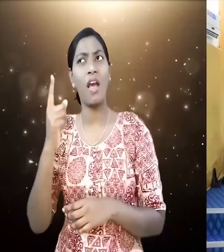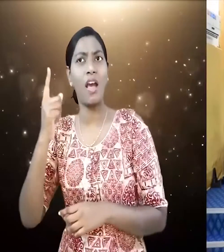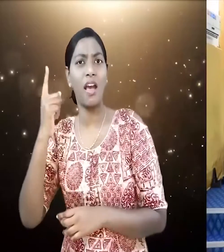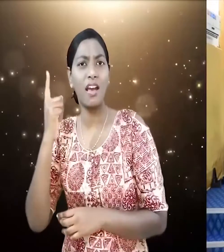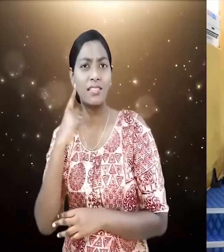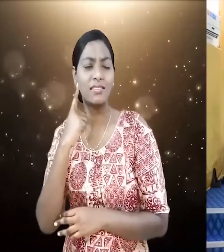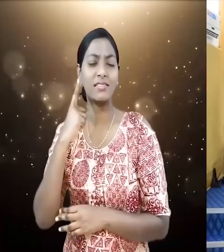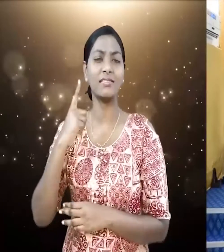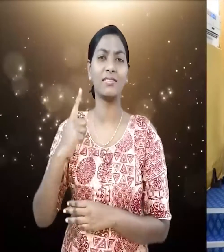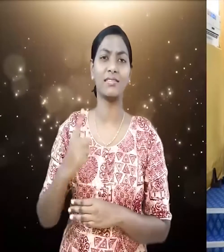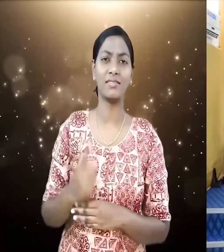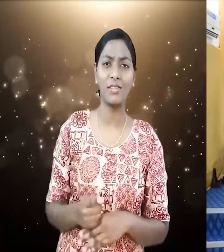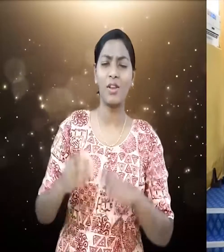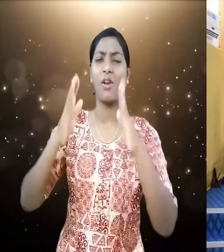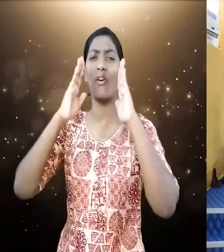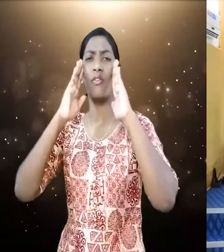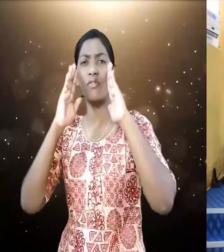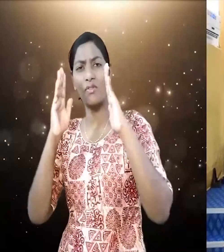आवाज